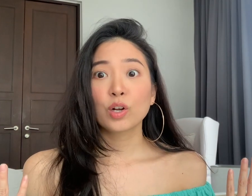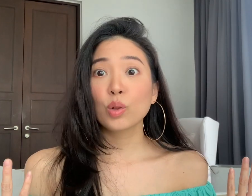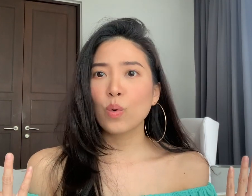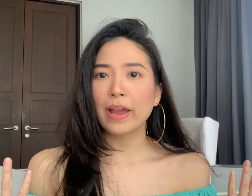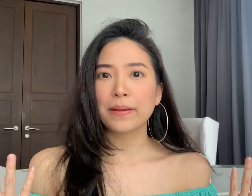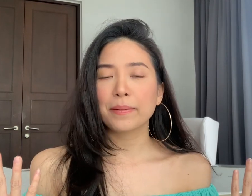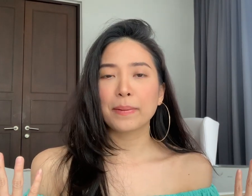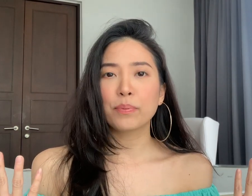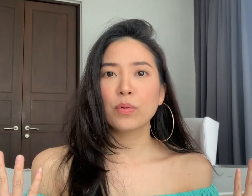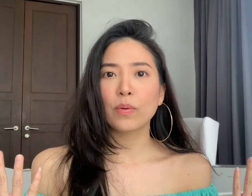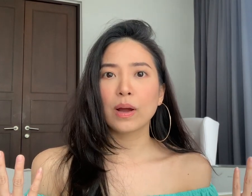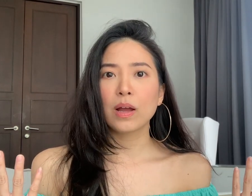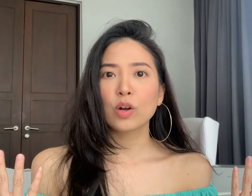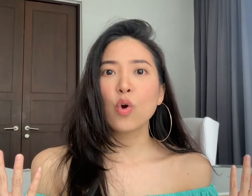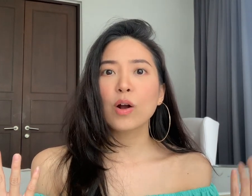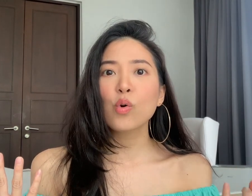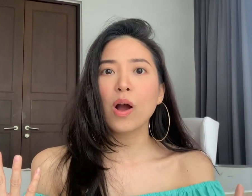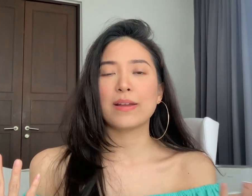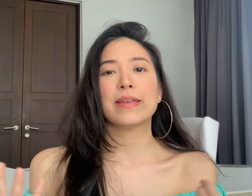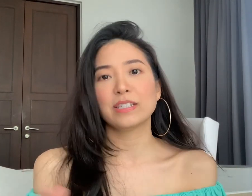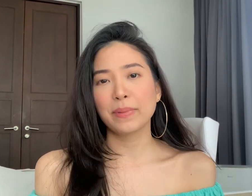GPUs อย่นี้ patchesหมด